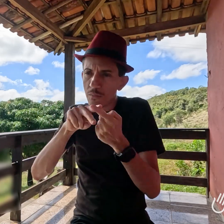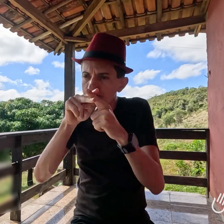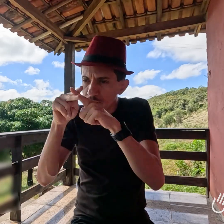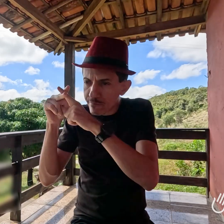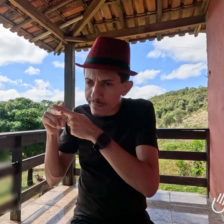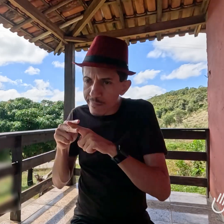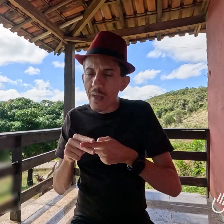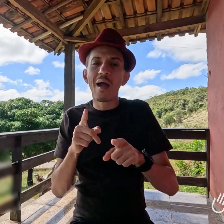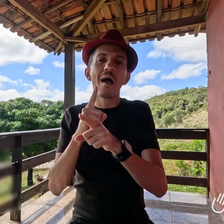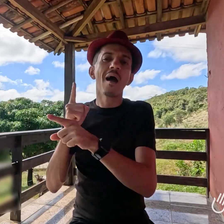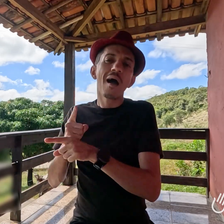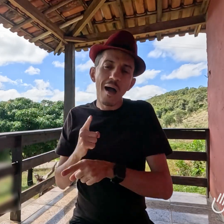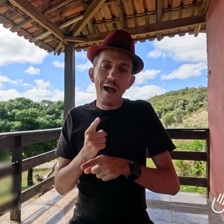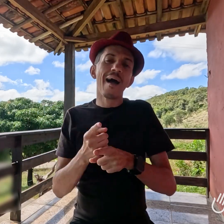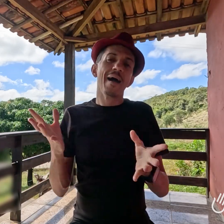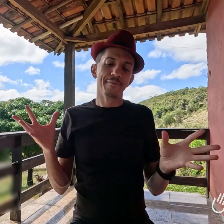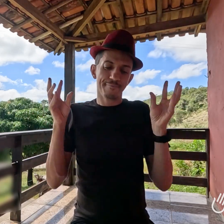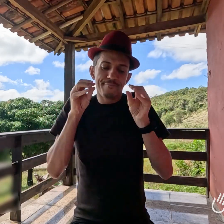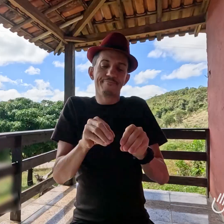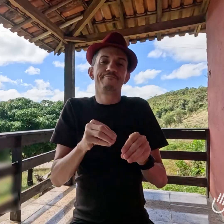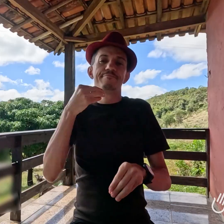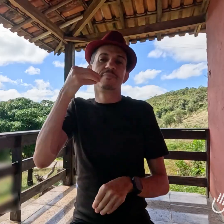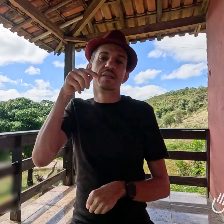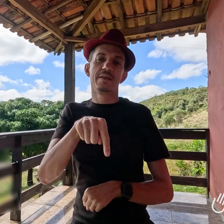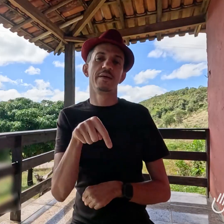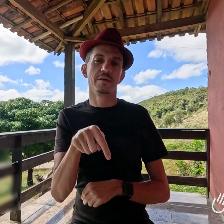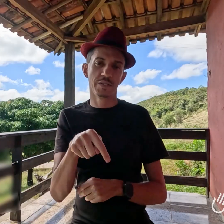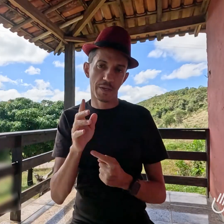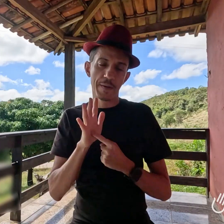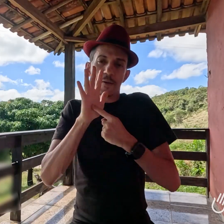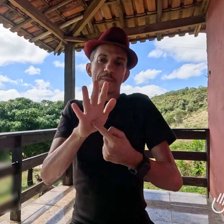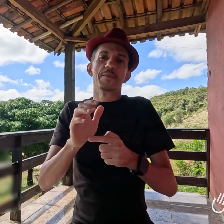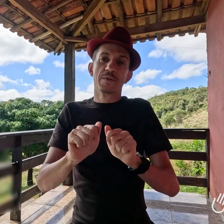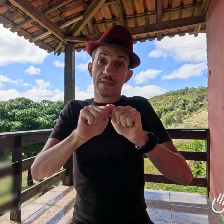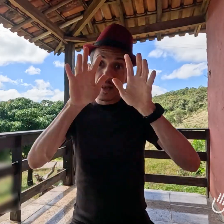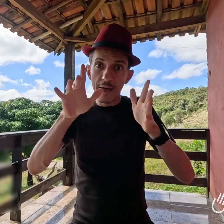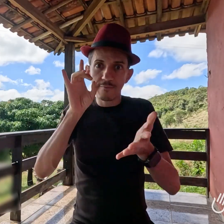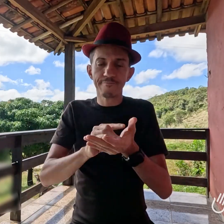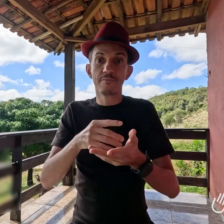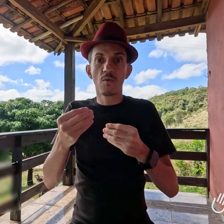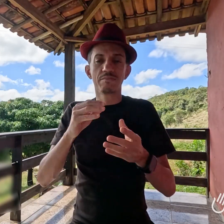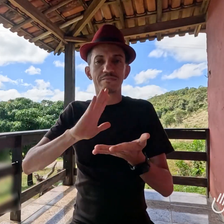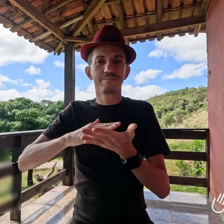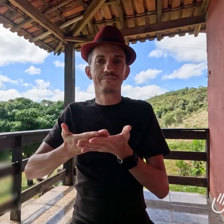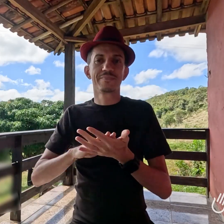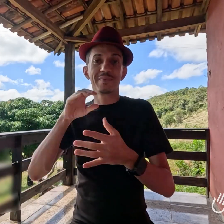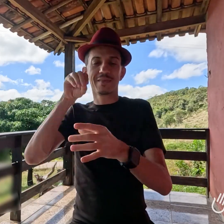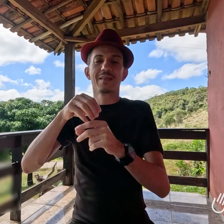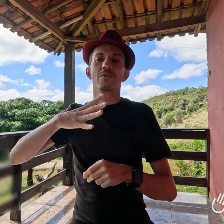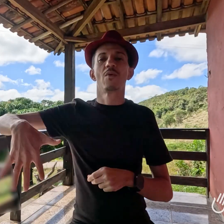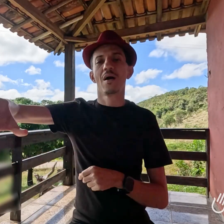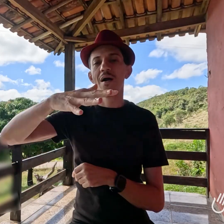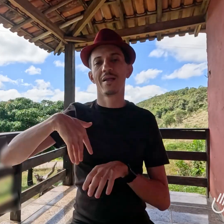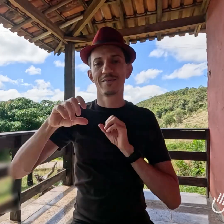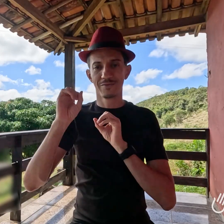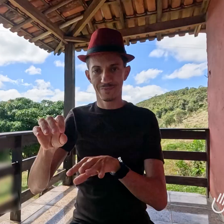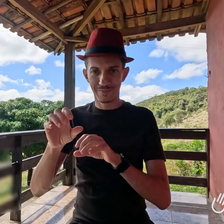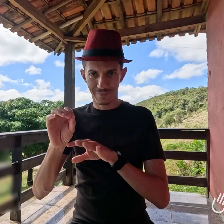muitos intérpretes que estão interpretando conteúdos de ensino, conteúdos em salas de aula, qualquer que seja o nível, fazem